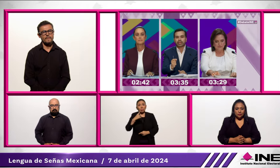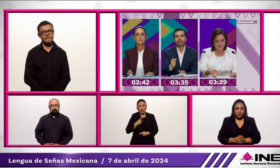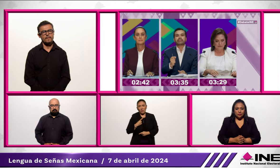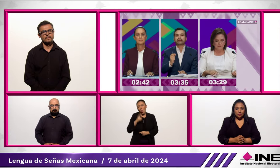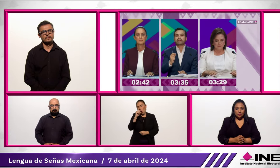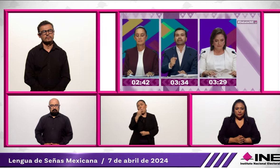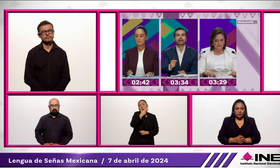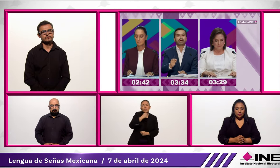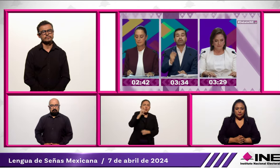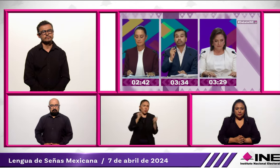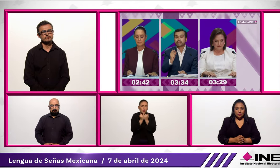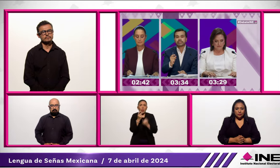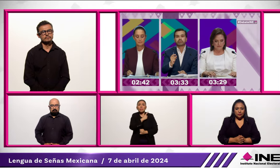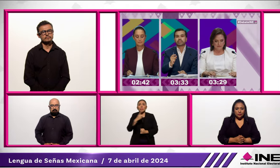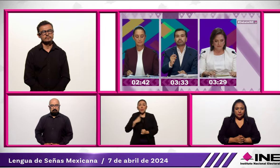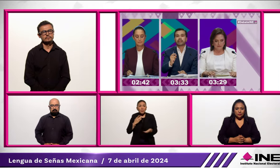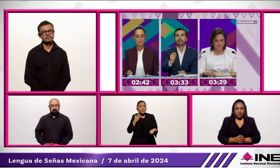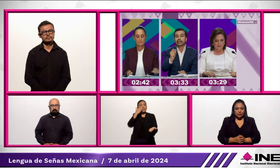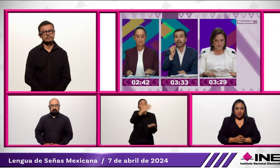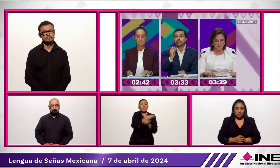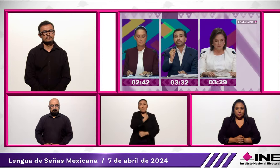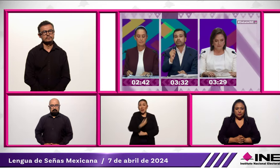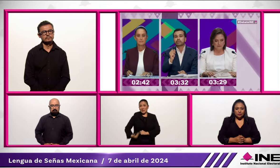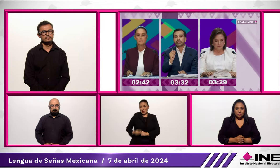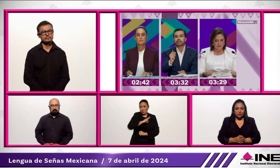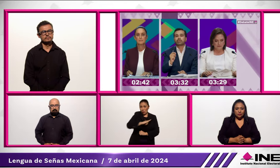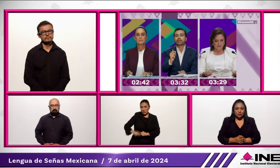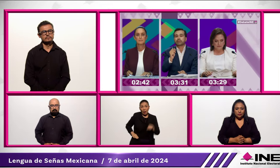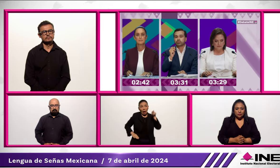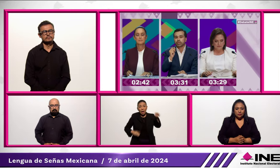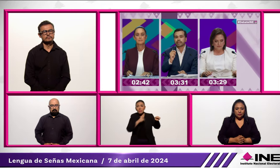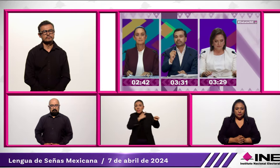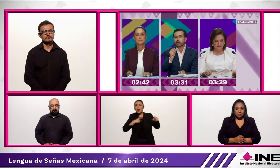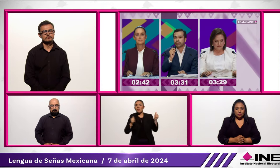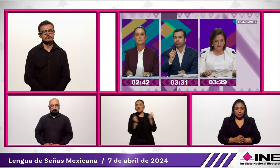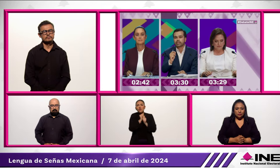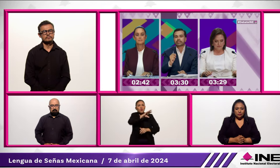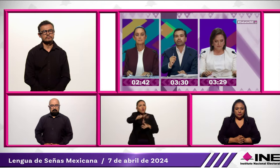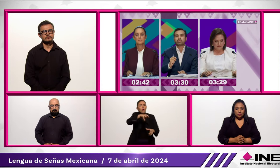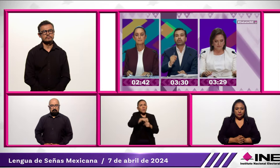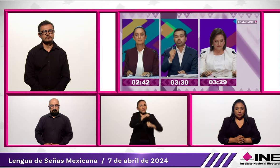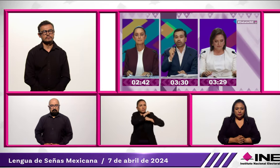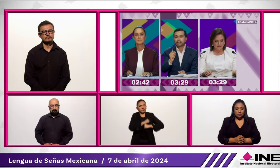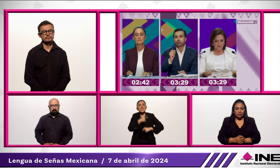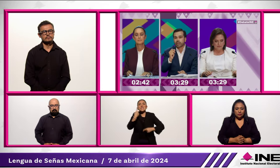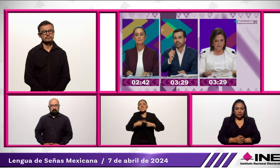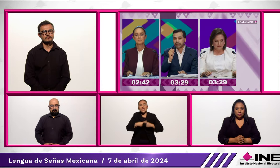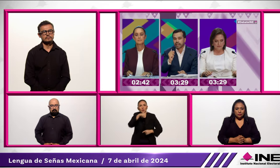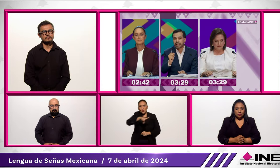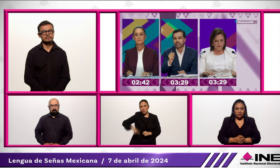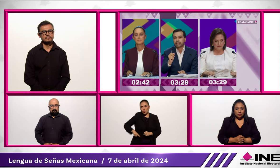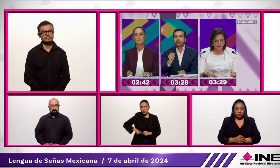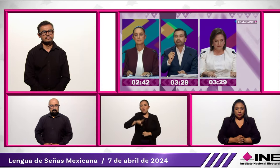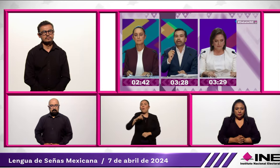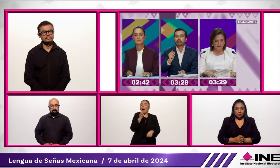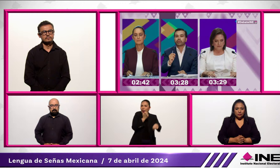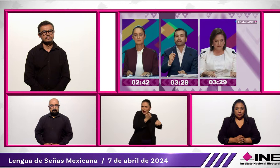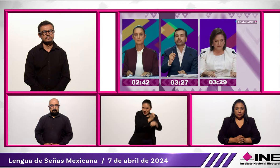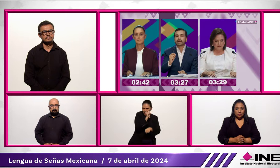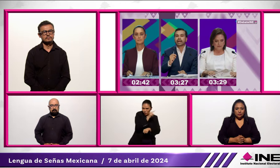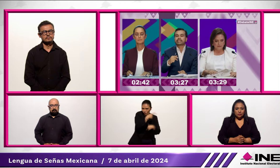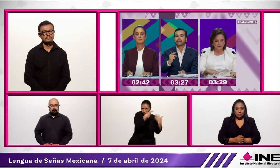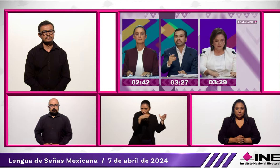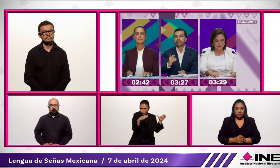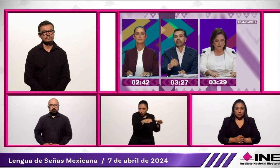una ciudadana tiene que ir a una presidencia municipal, y ahí debe de contar con las autoridades del gobierno del estado, con las autoridades federales, para